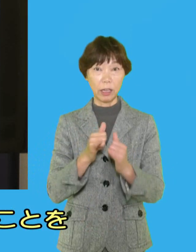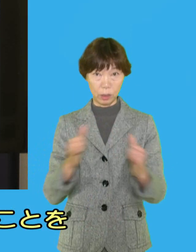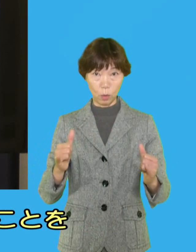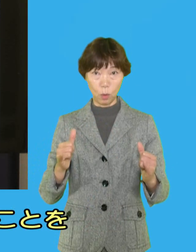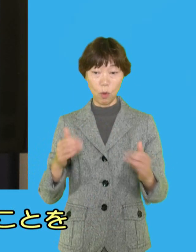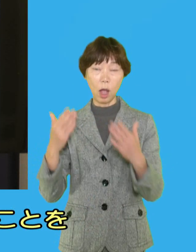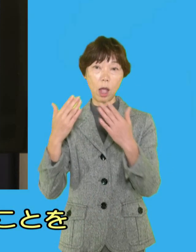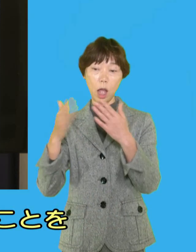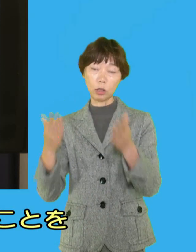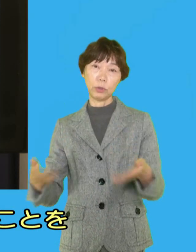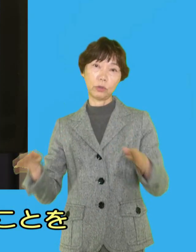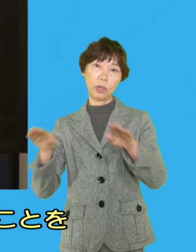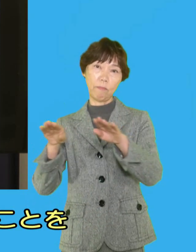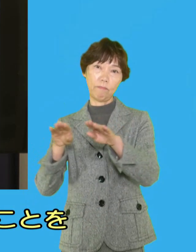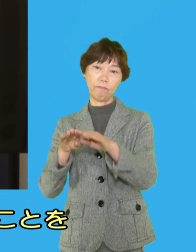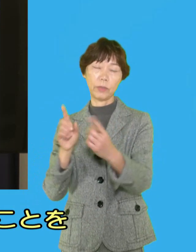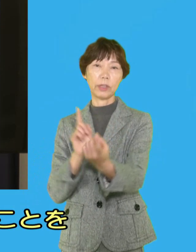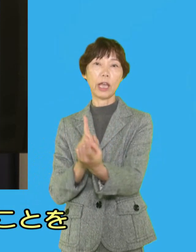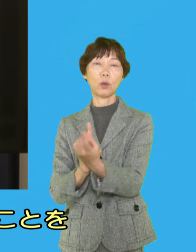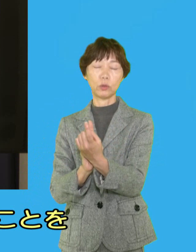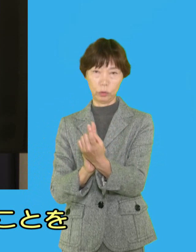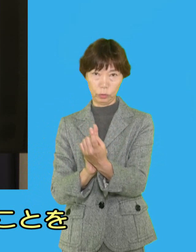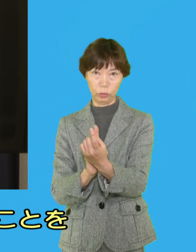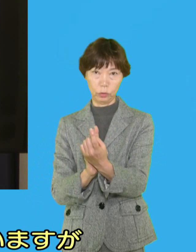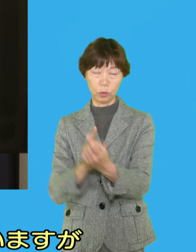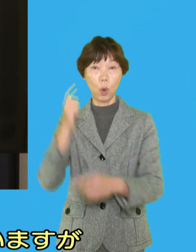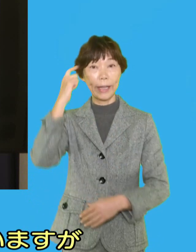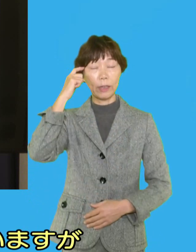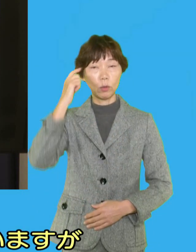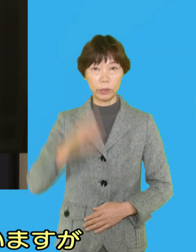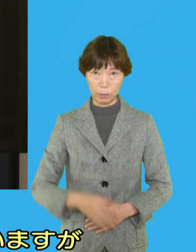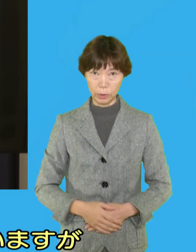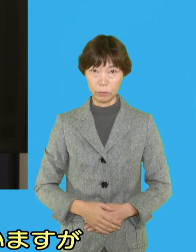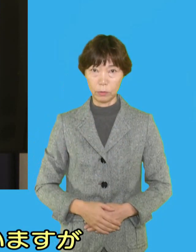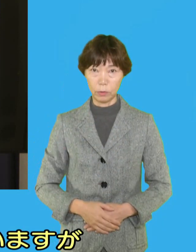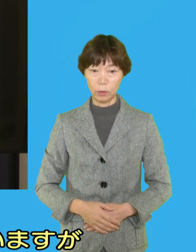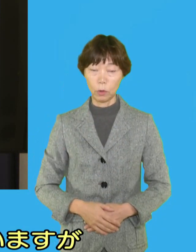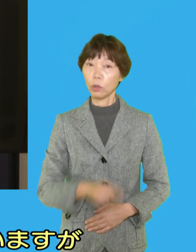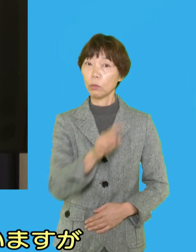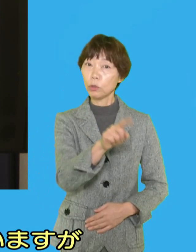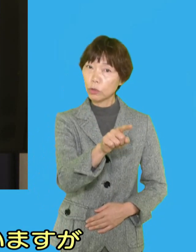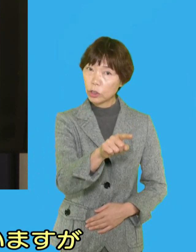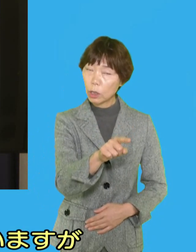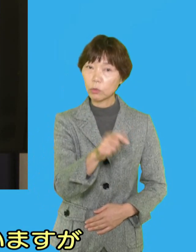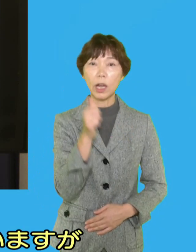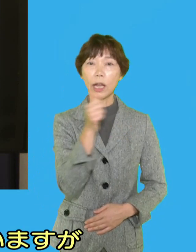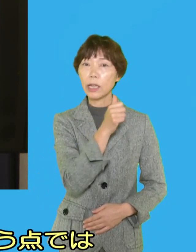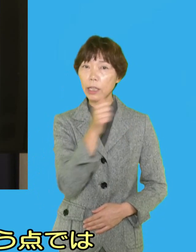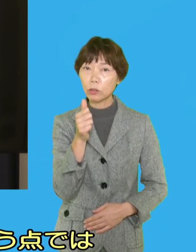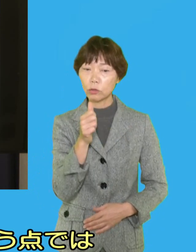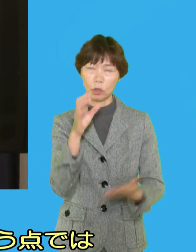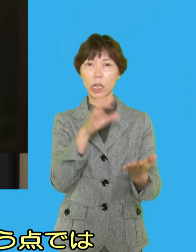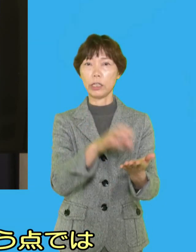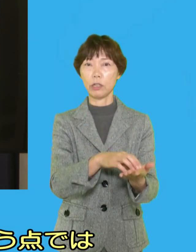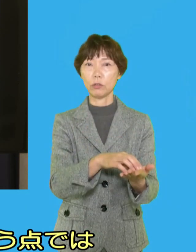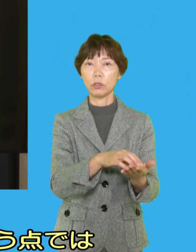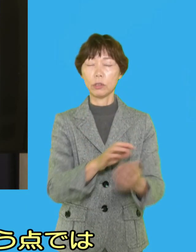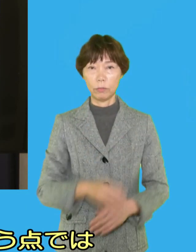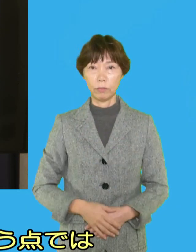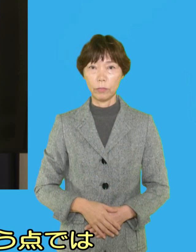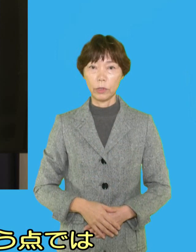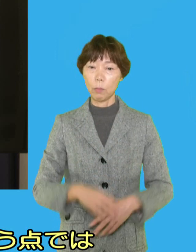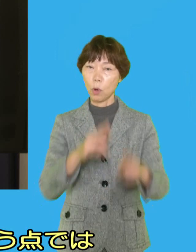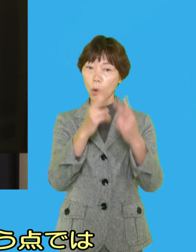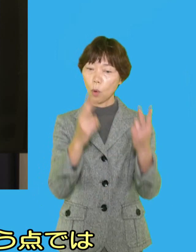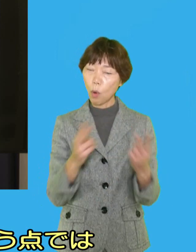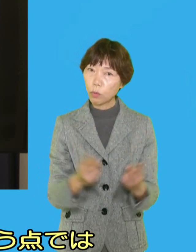ていくということを今検討をしております。このミュージアムガイダンスというふうに書いてはいるんですが、古墳群のガ